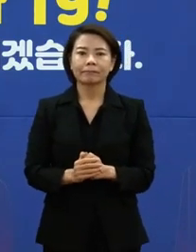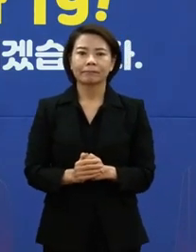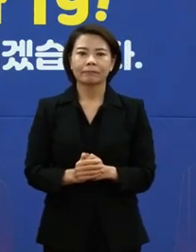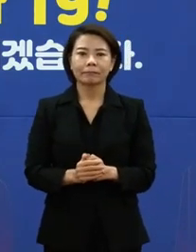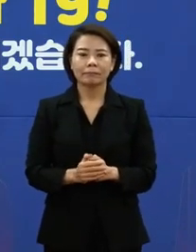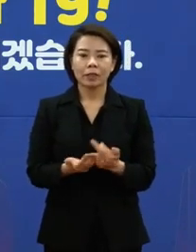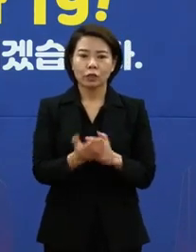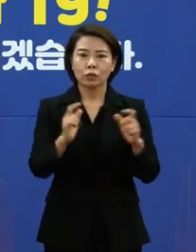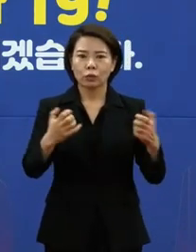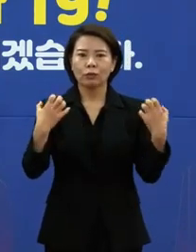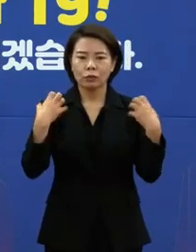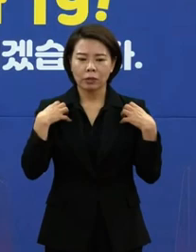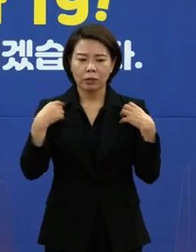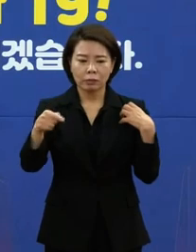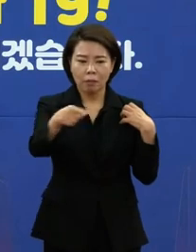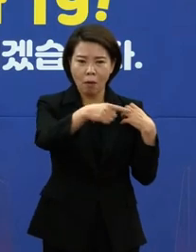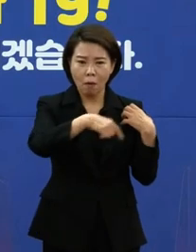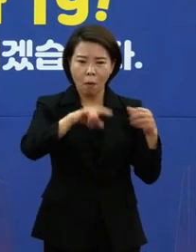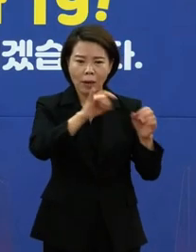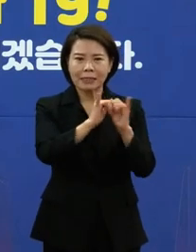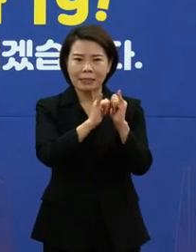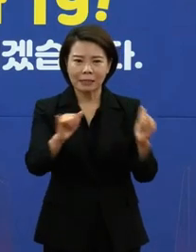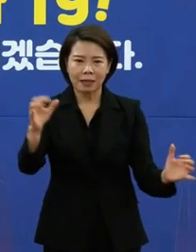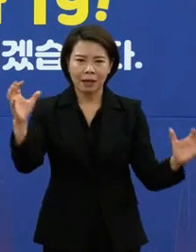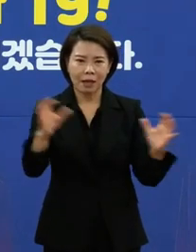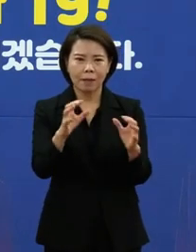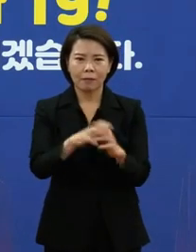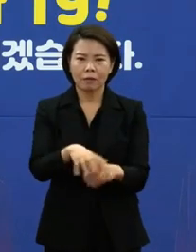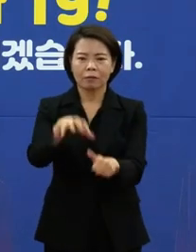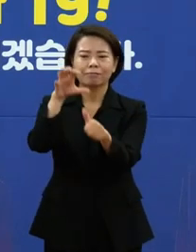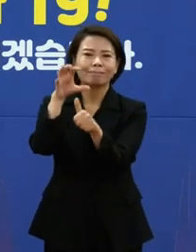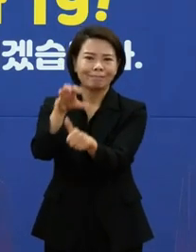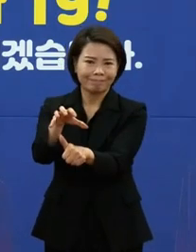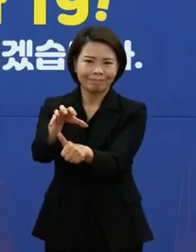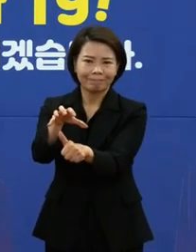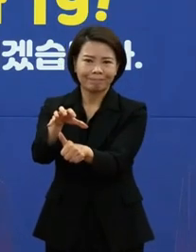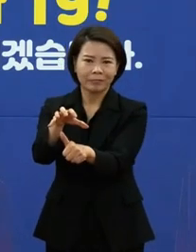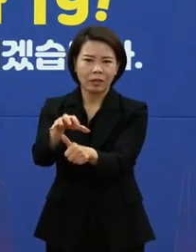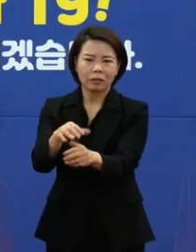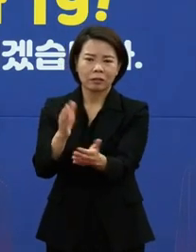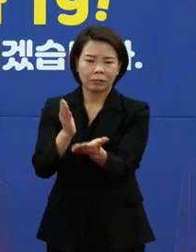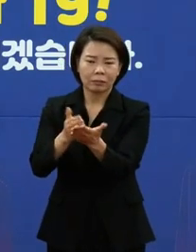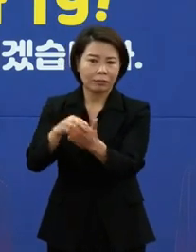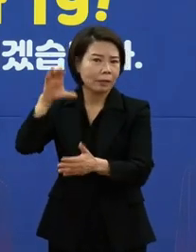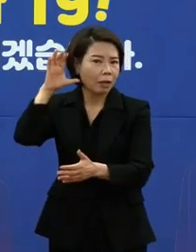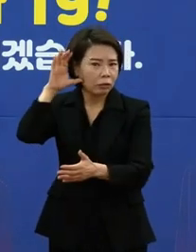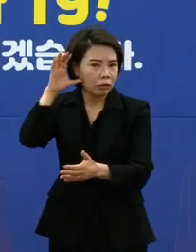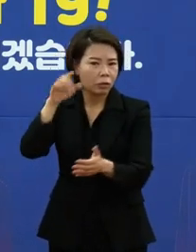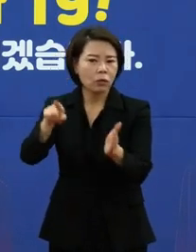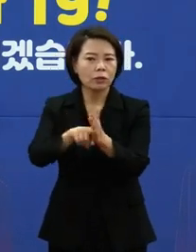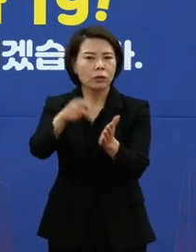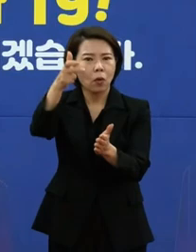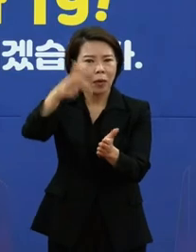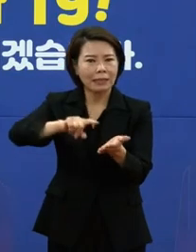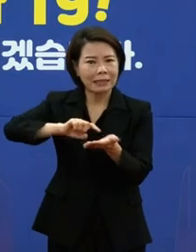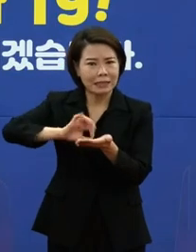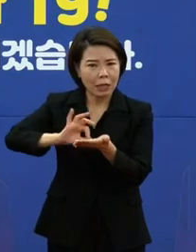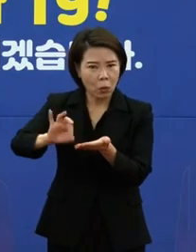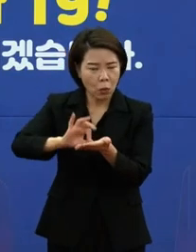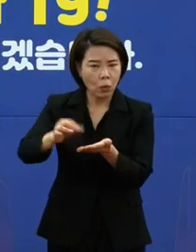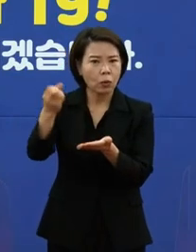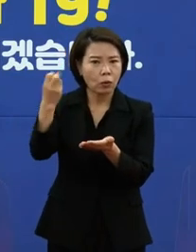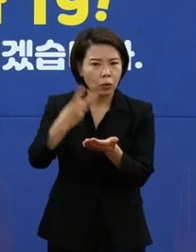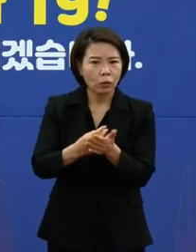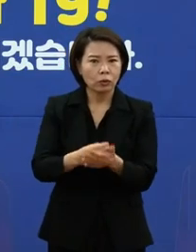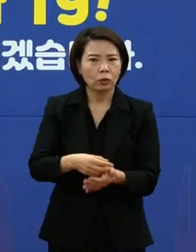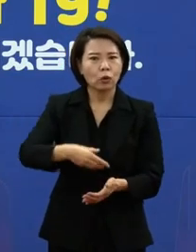우리 도에서는 이들 확진자들 격리 입원 조치하는 한편 진술을 확보하고 신용카드 사용 내역 파악,